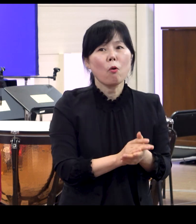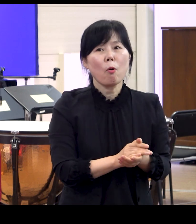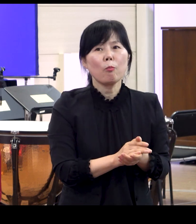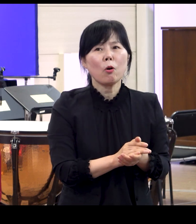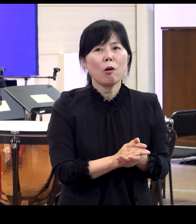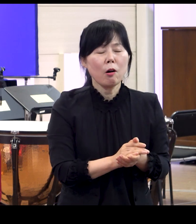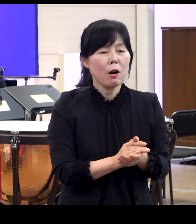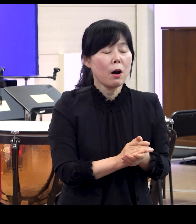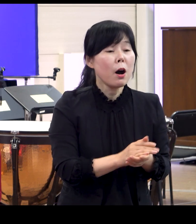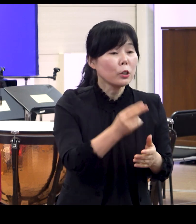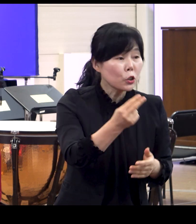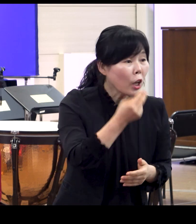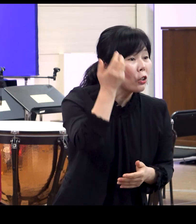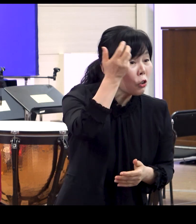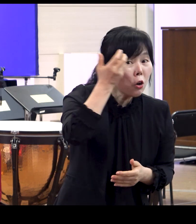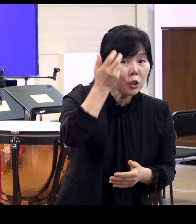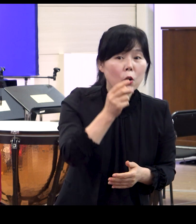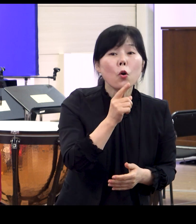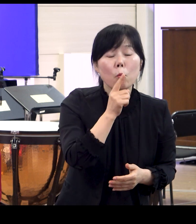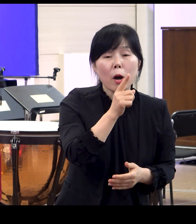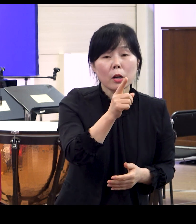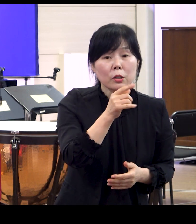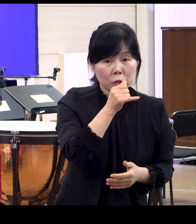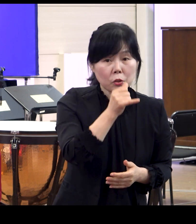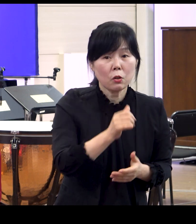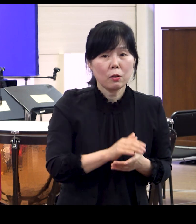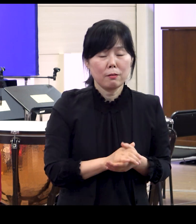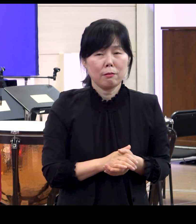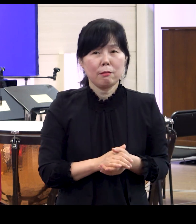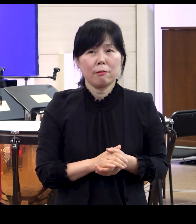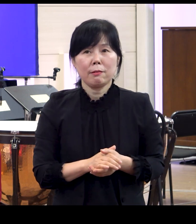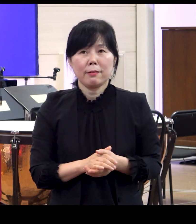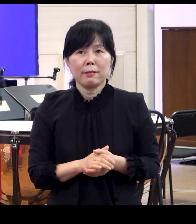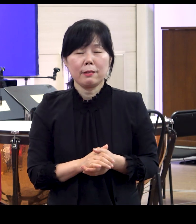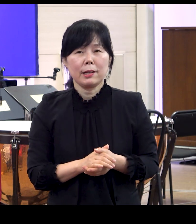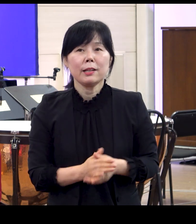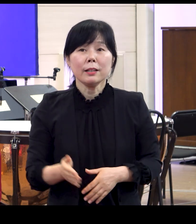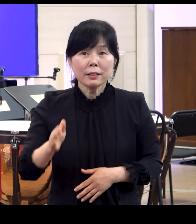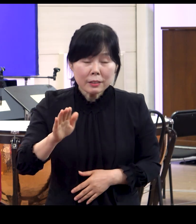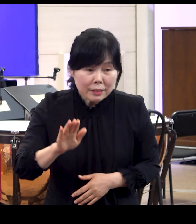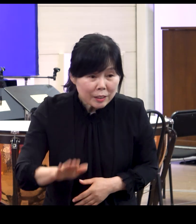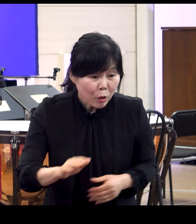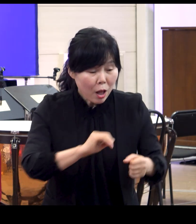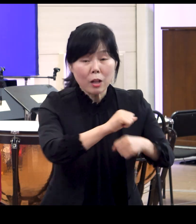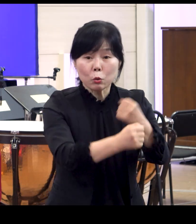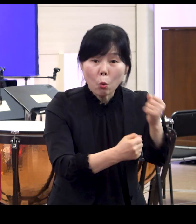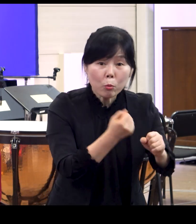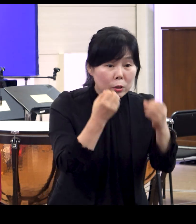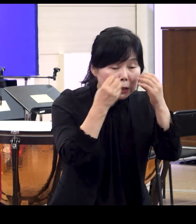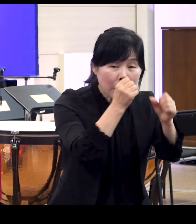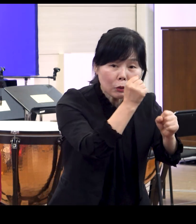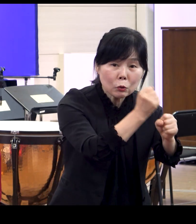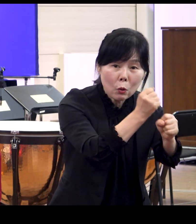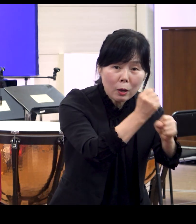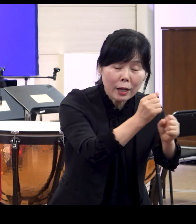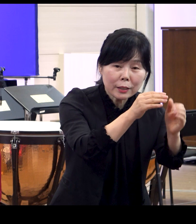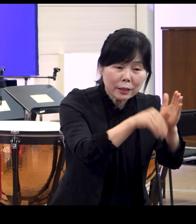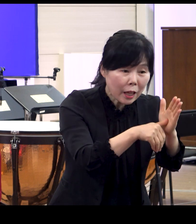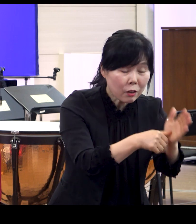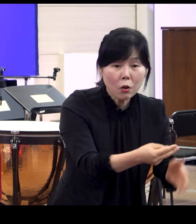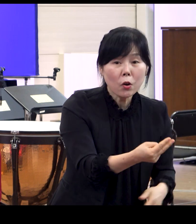네페시 하야라고 부릅니다. 사람하고 똑같이 네페시 하야 이렇게 부릅니다. 자, 그러나 동물 창조에는